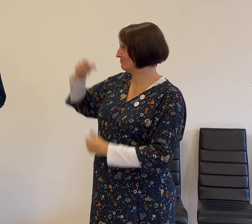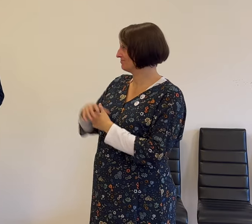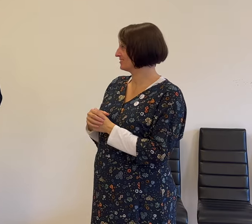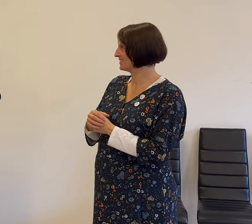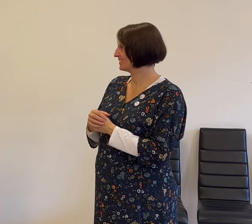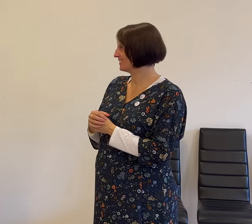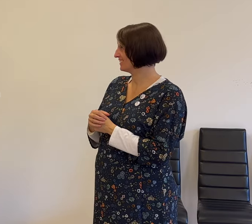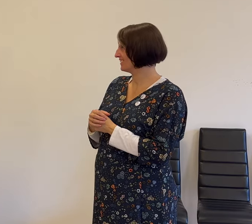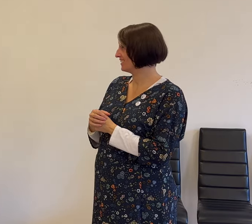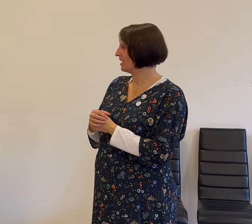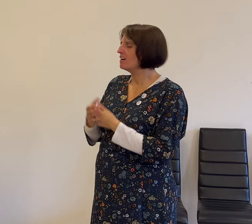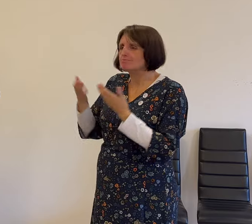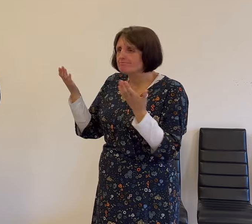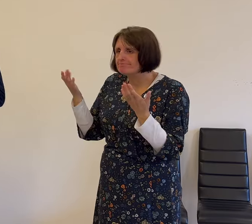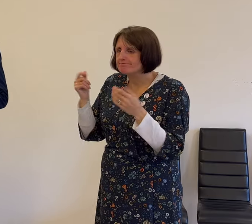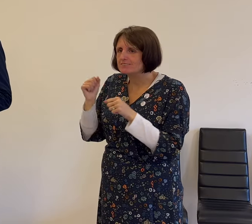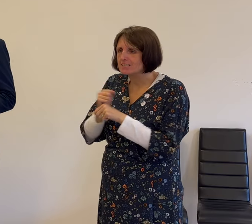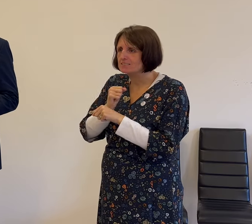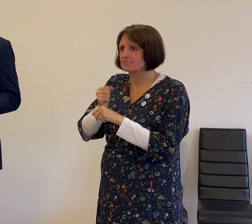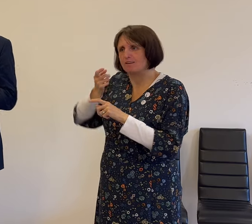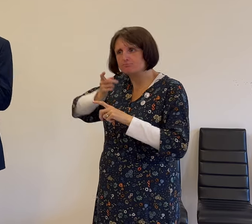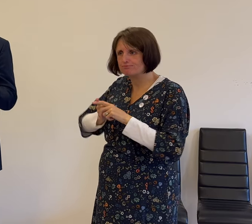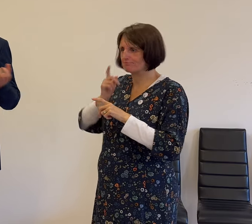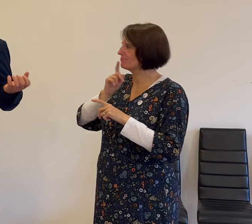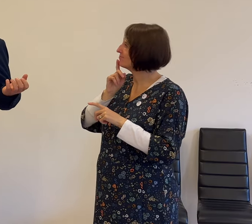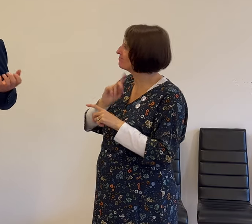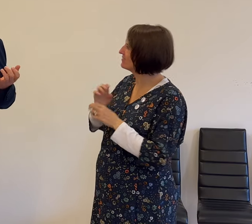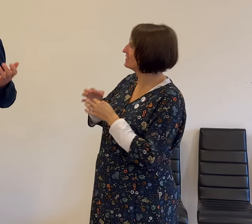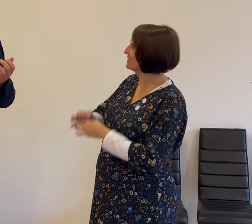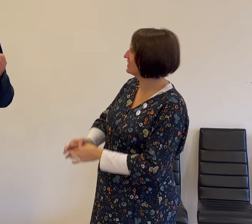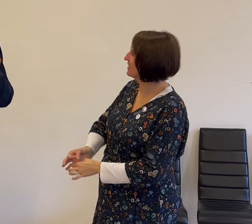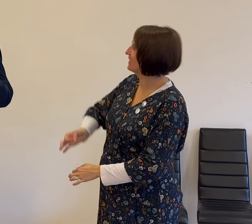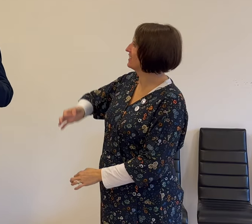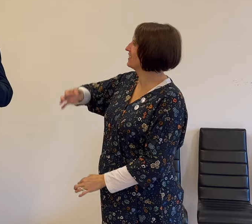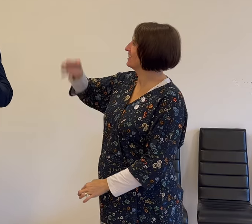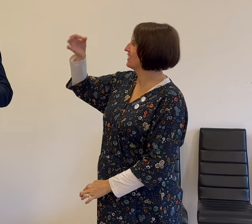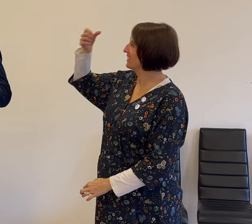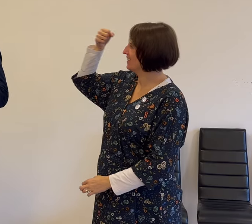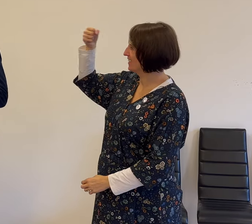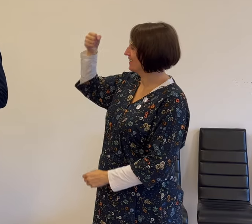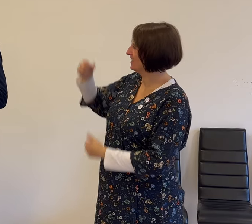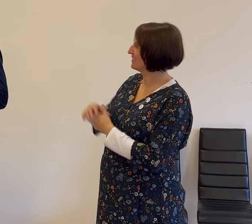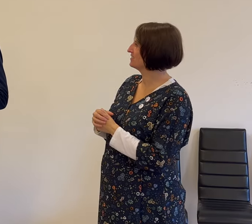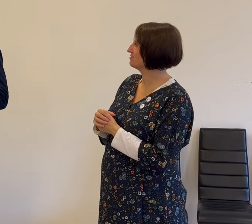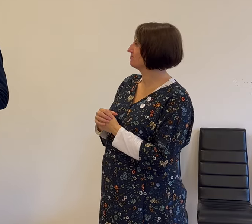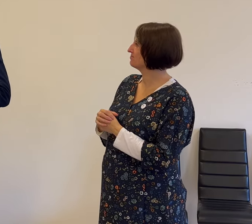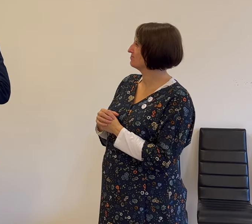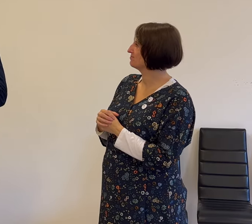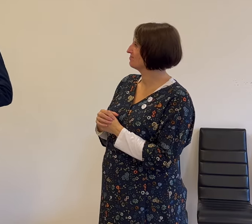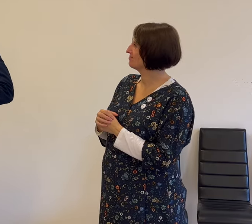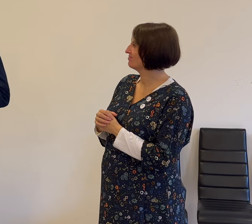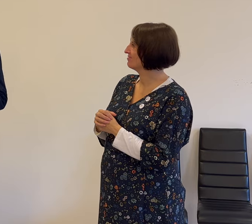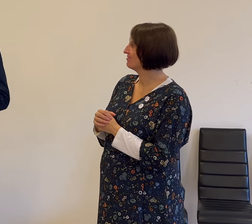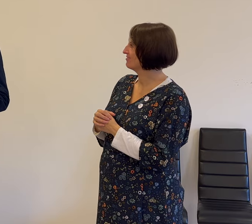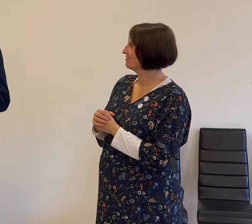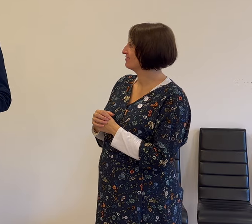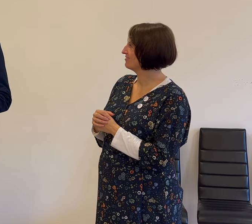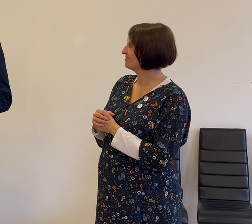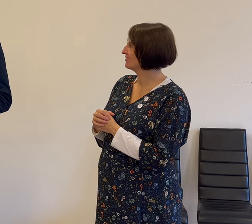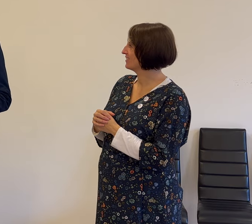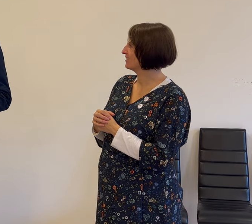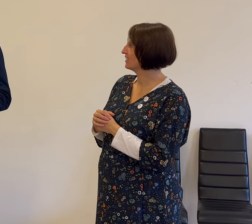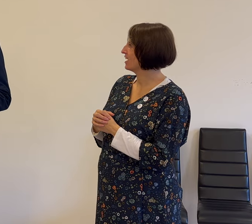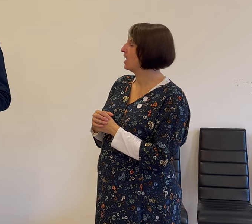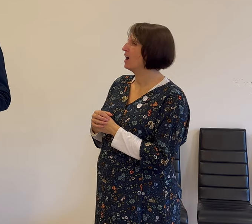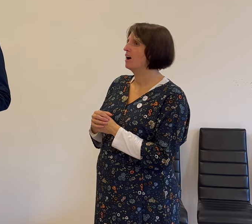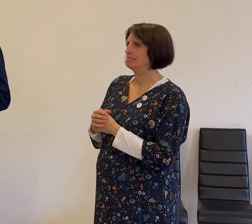Že jo, zase zcela přesný popis. Tu dřevinou tyč to má jako tkalcovské vratidlo. Takže pokud nemáte doma tkalcovský